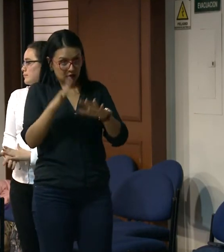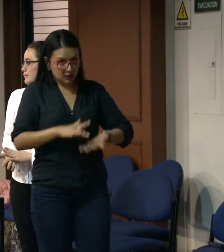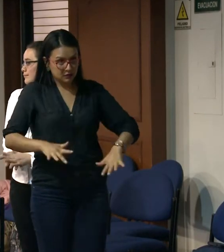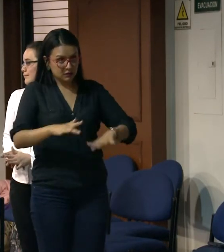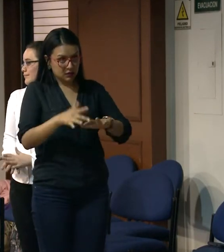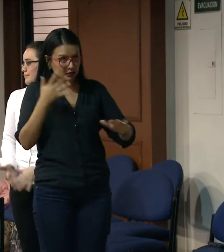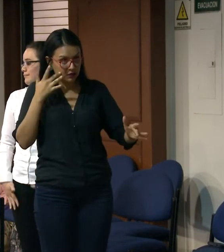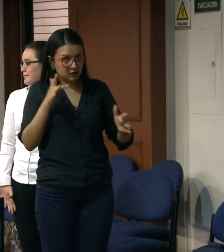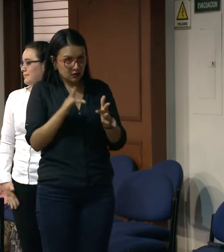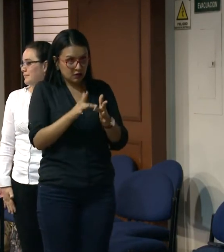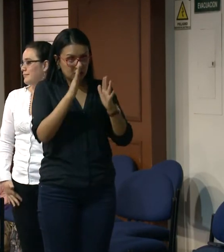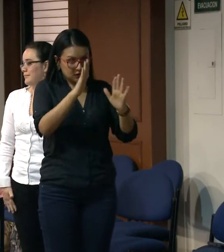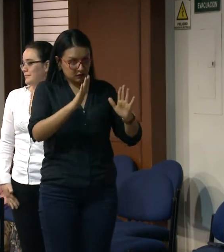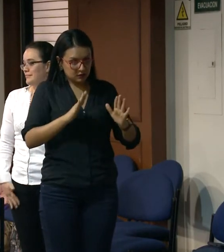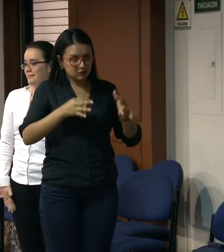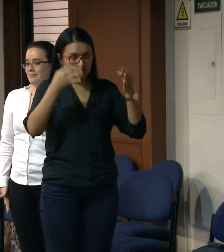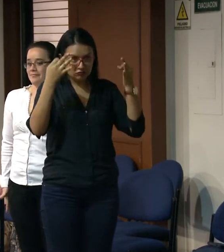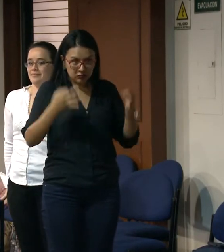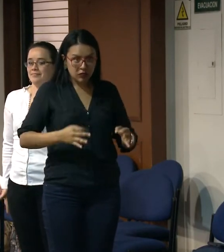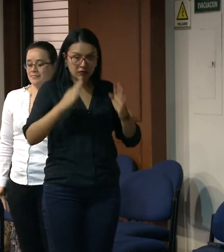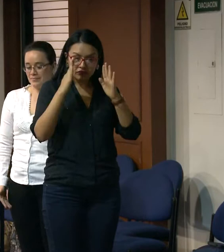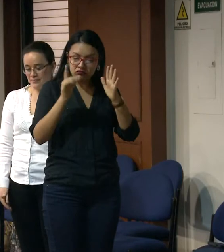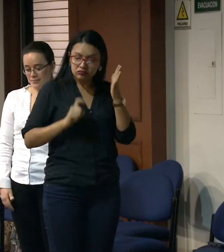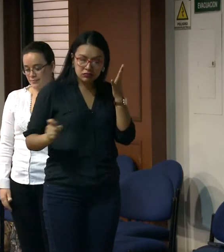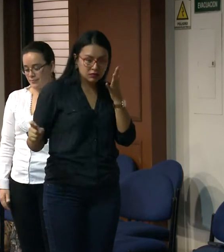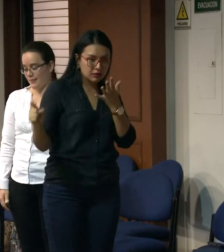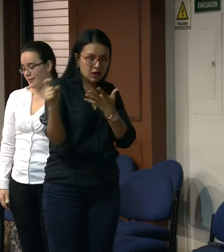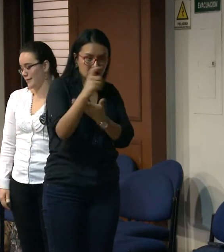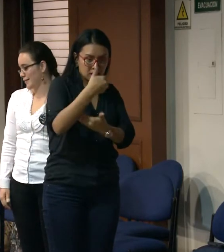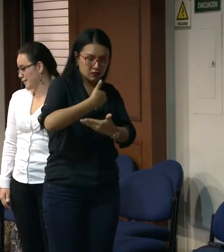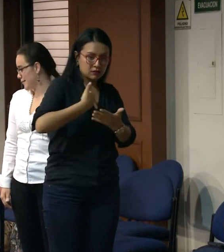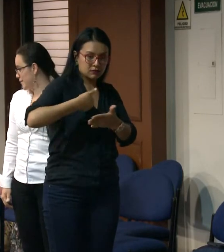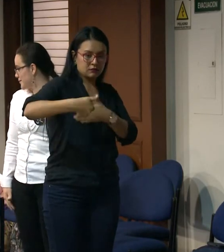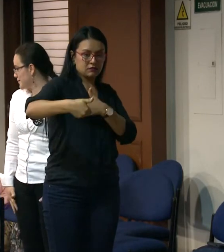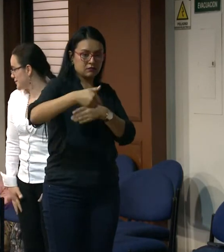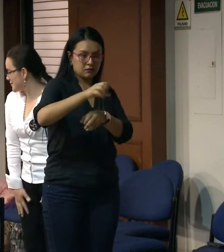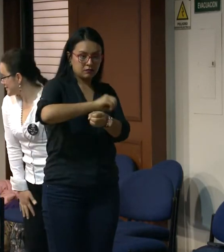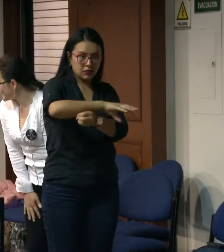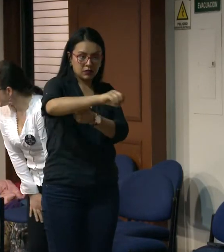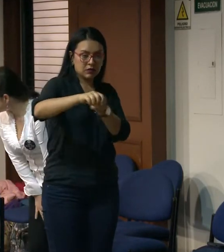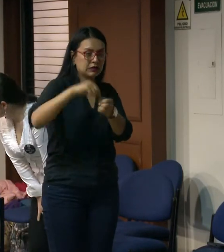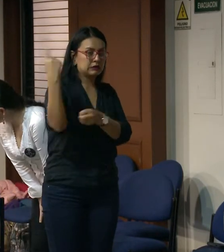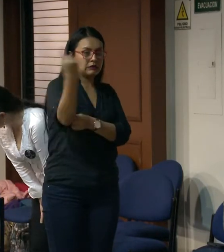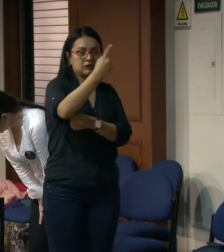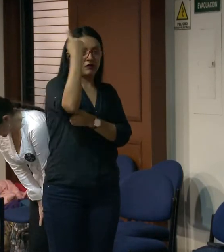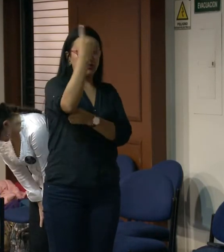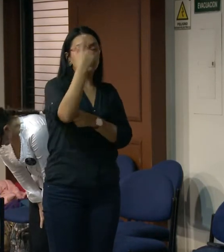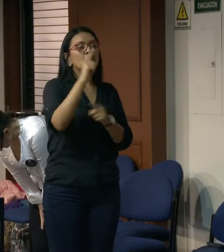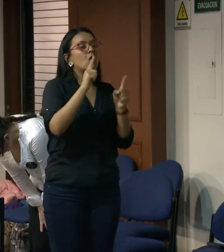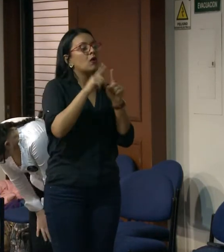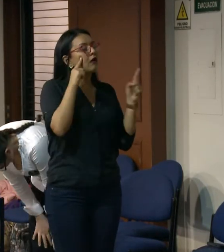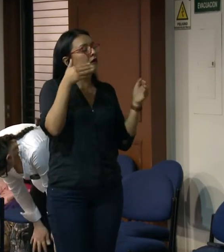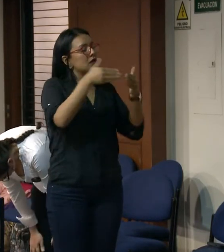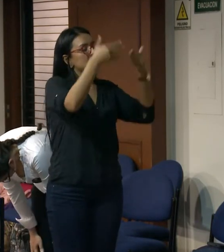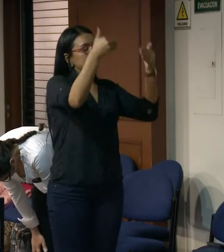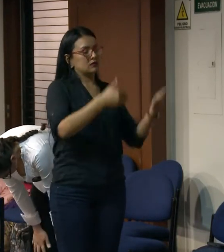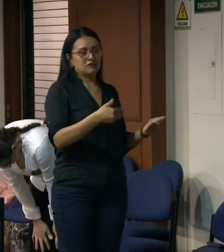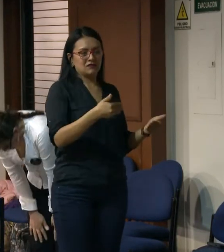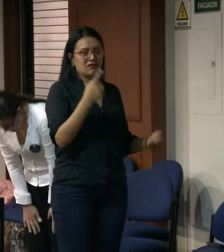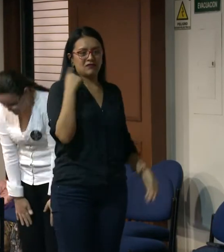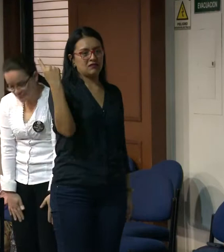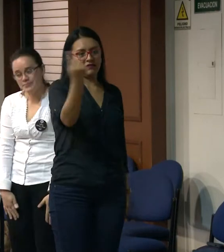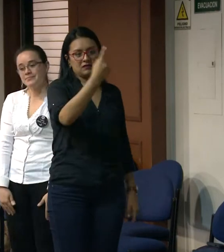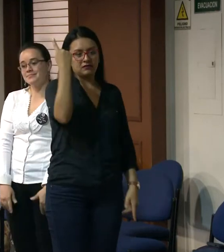espacio que atendía realmente a las necesidades y requerimientos de toda la población en general, no solamente la discapacidad, sino de